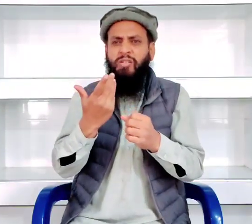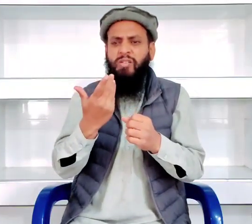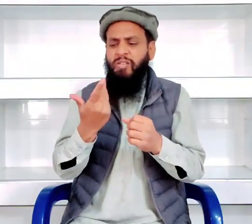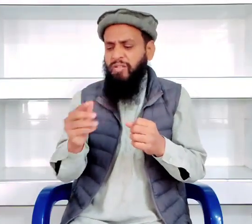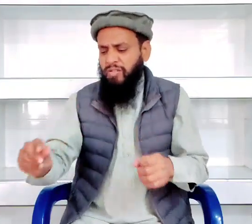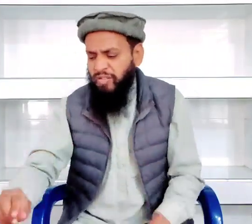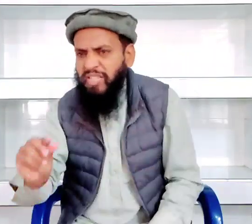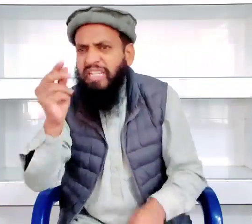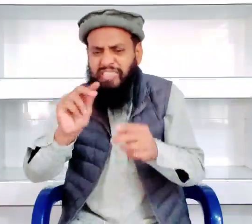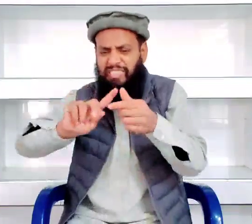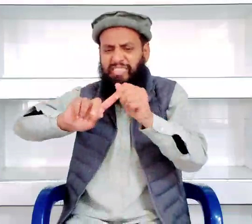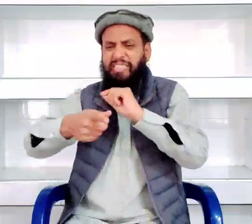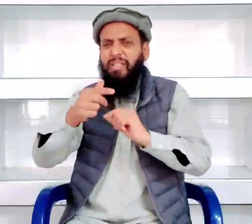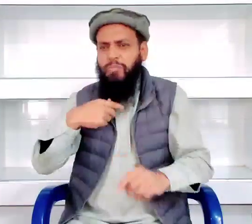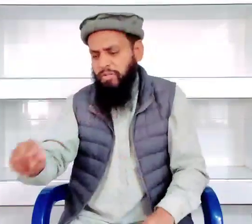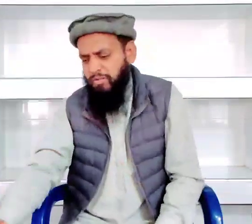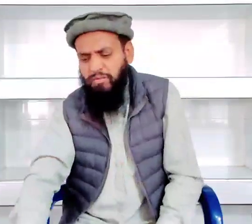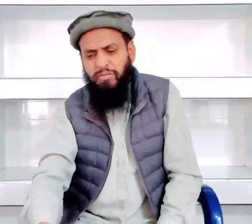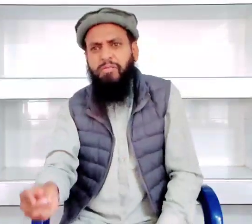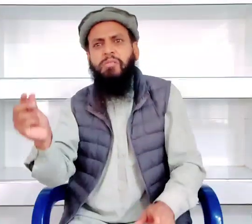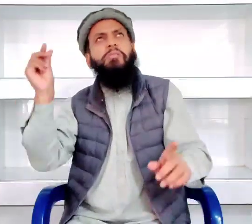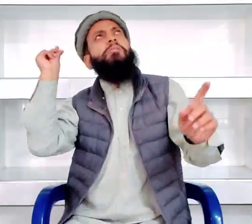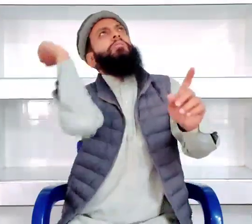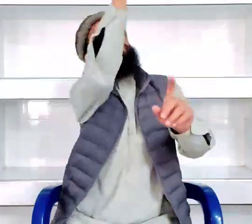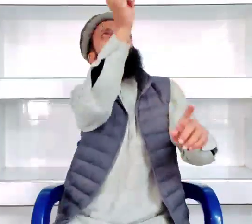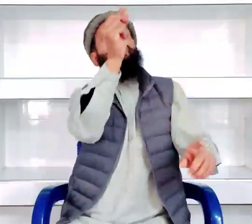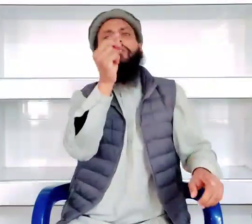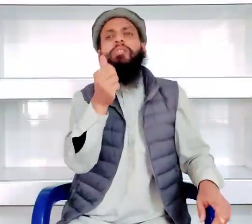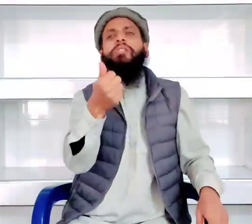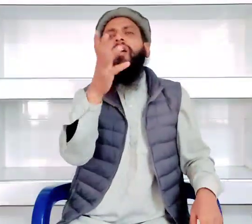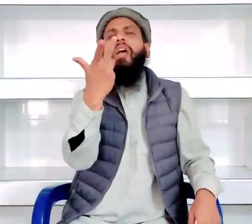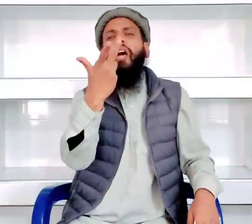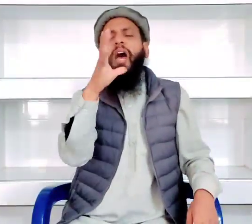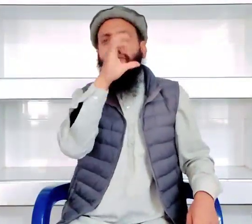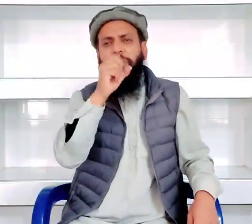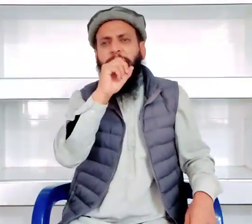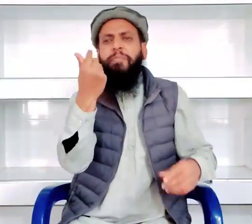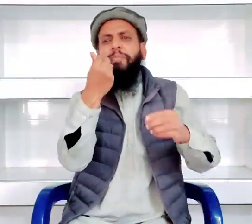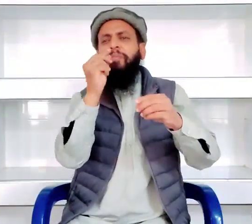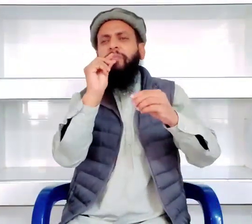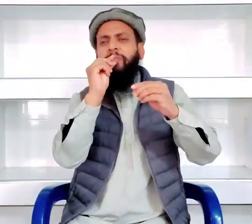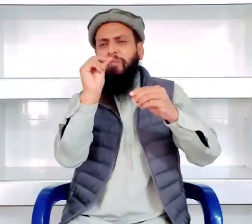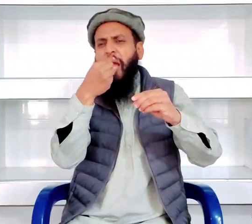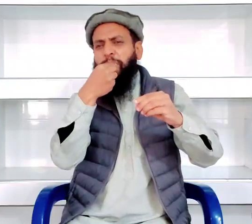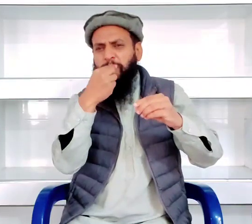ہونیا تاجر آندا ہے تو کھلو کے تو کسے چیز نو کئی مار